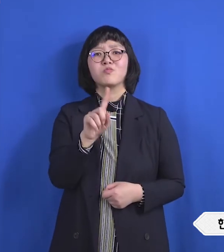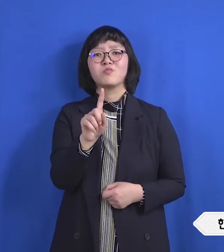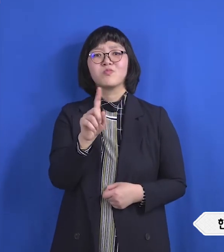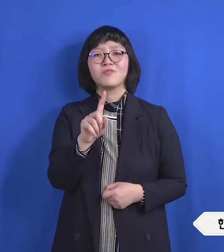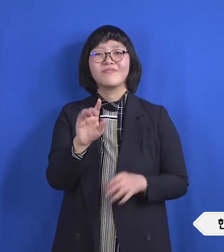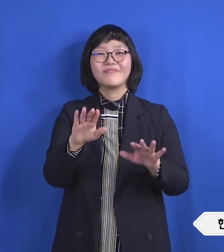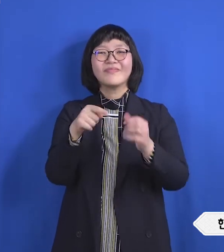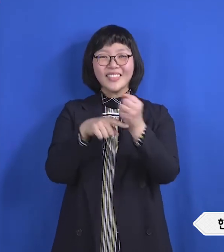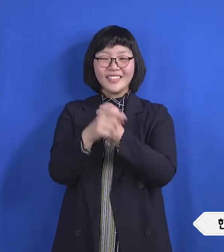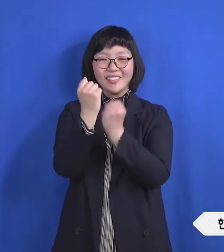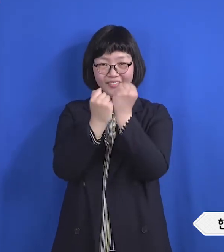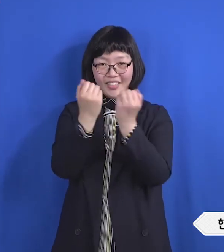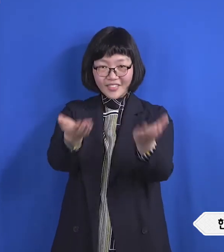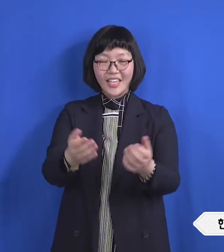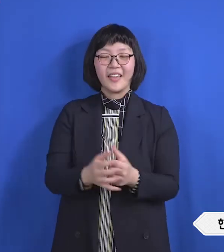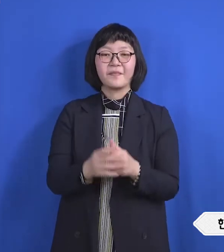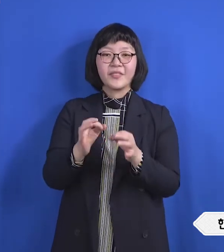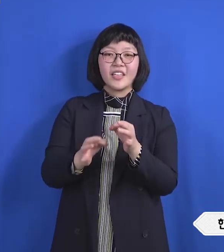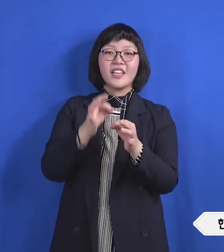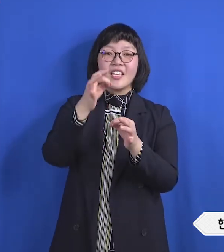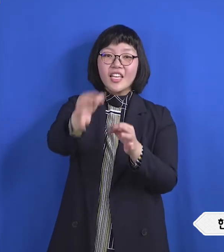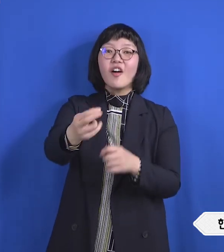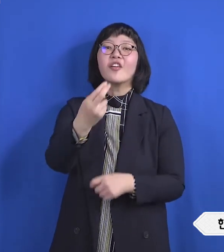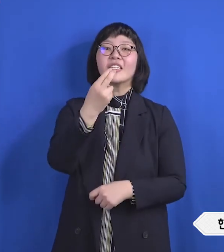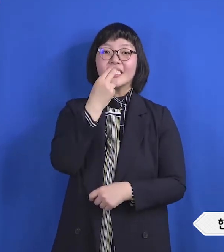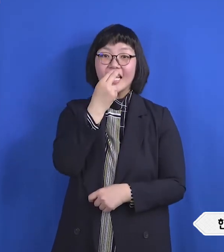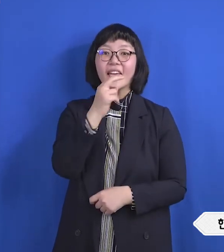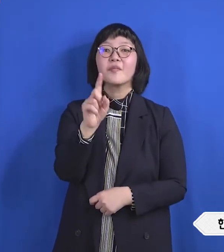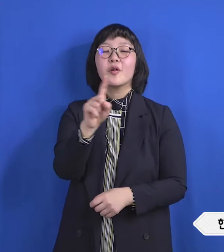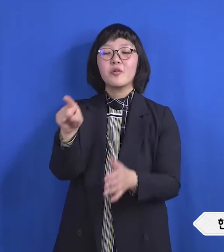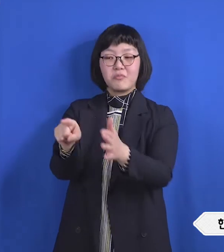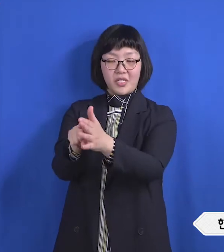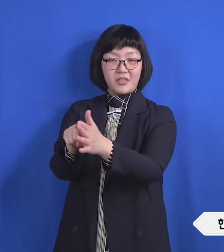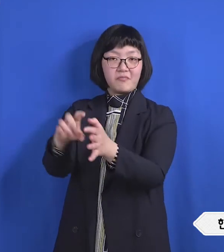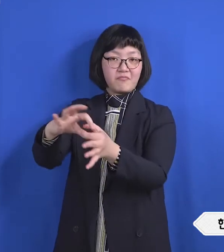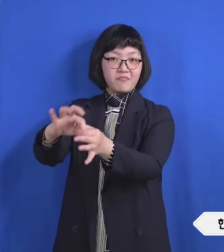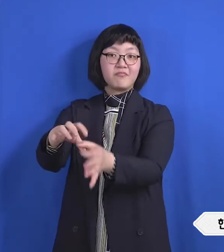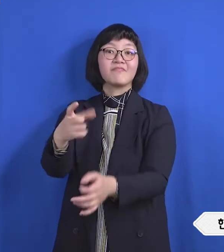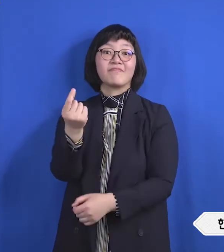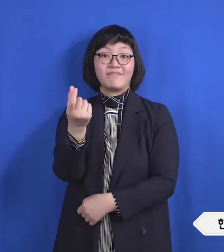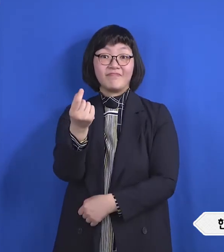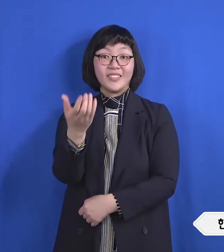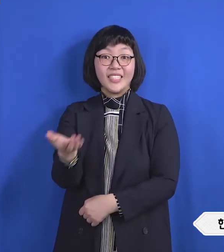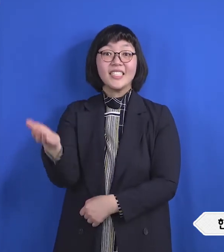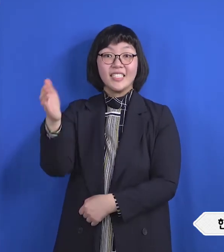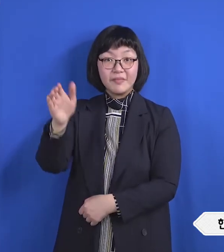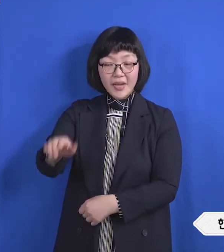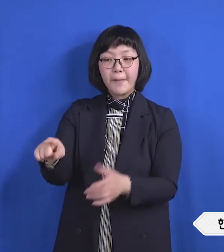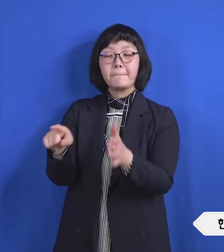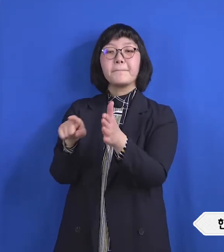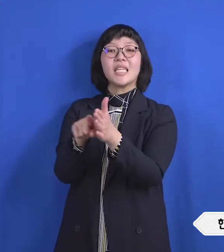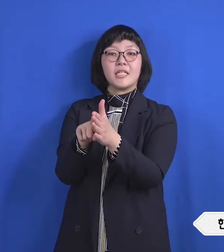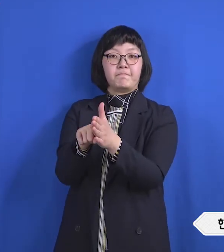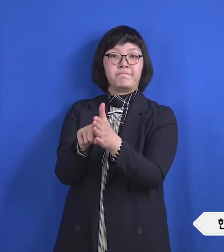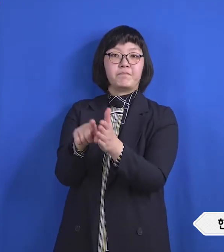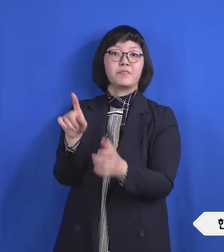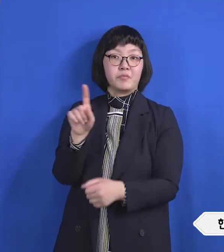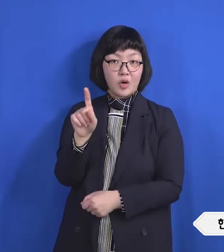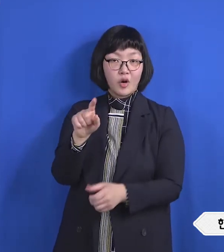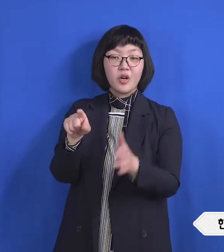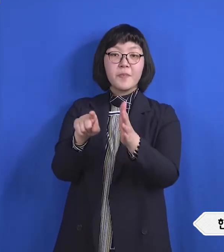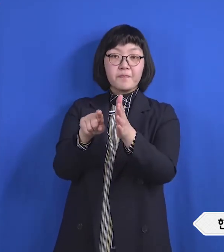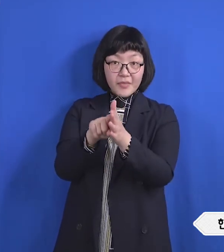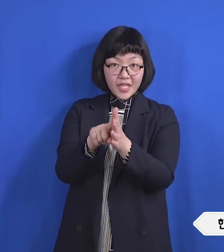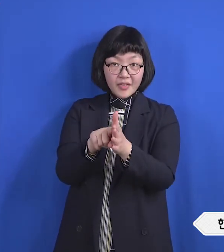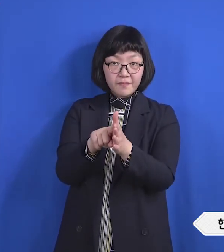그것은 이렇습니다. 영생은 분명히 믿음에 달려 있습니다. 그런데 믿음은 반드시